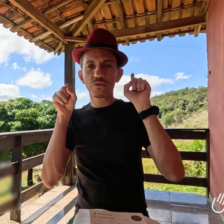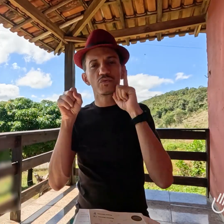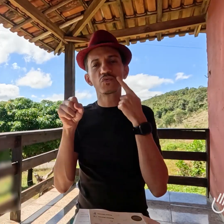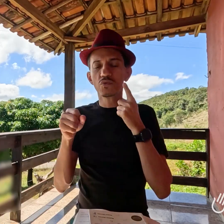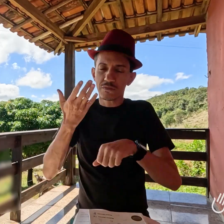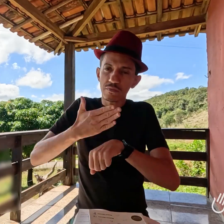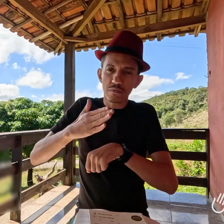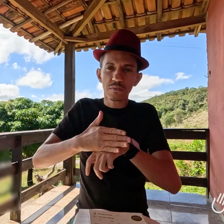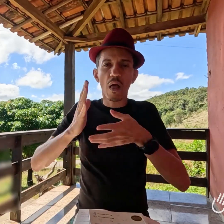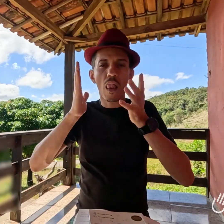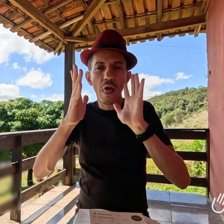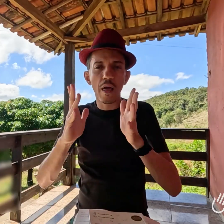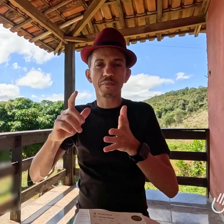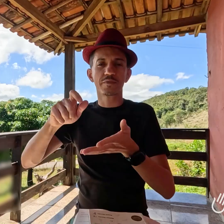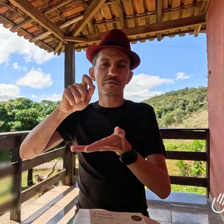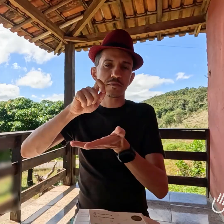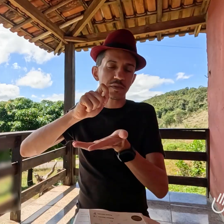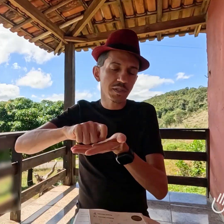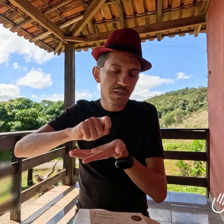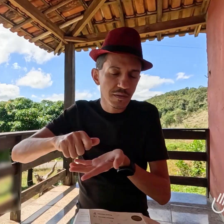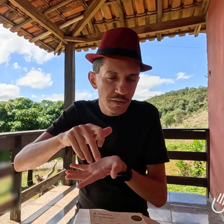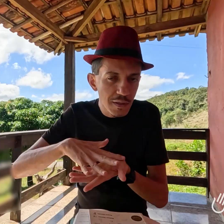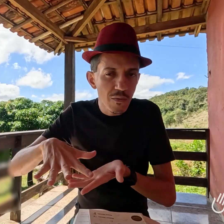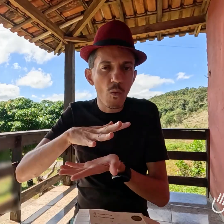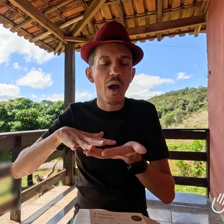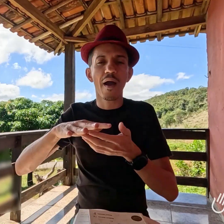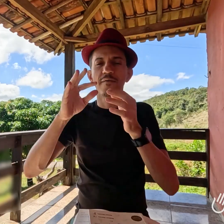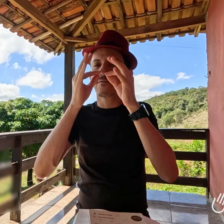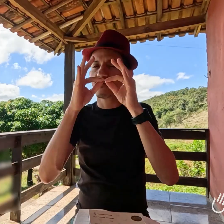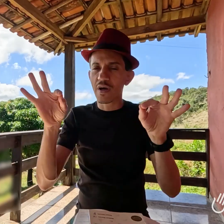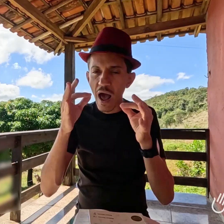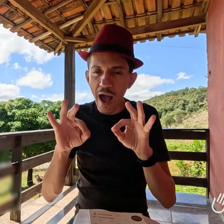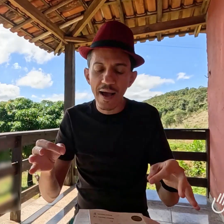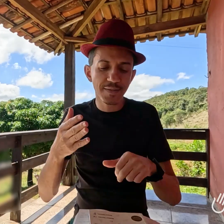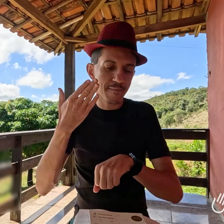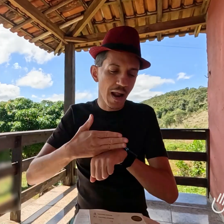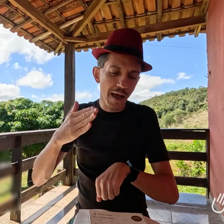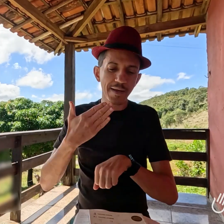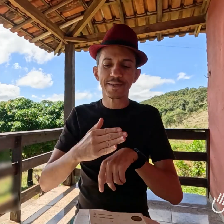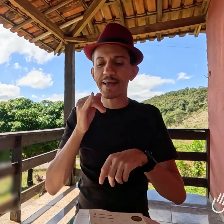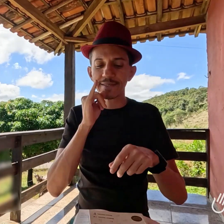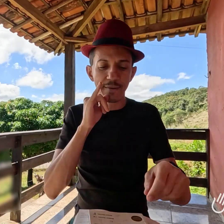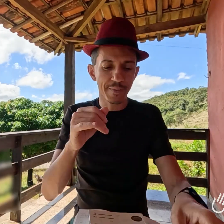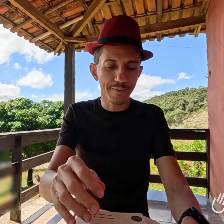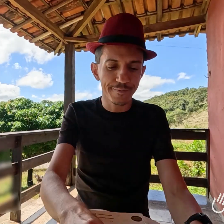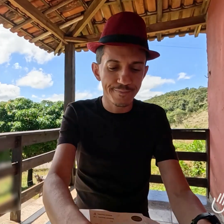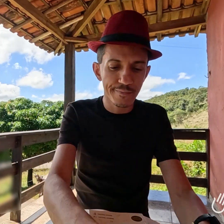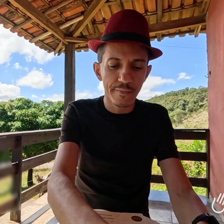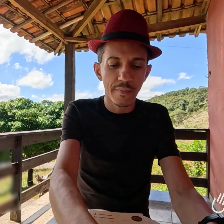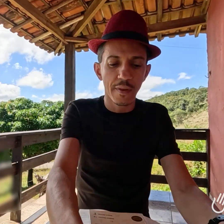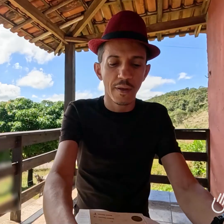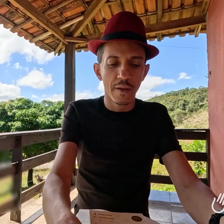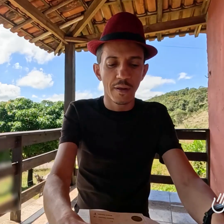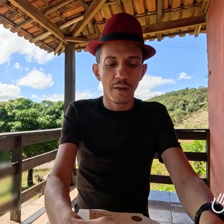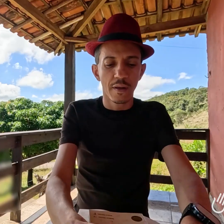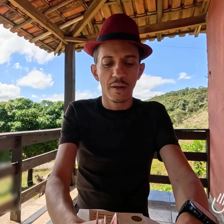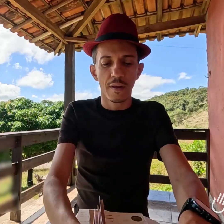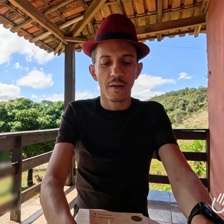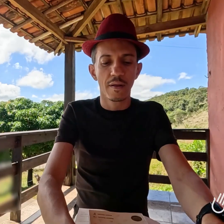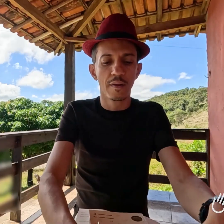pode utilizar em suas práticas com os surdos, com ouvintes, em suas aulas, em seus cursos, ou mesmo sozinho, nos seus próprios